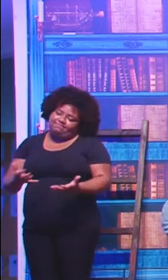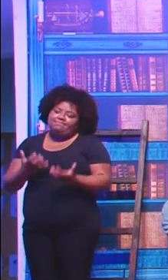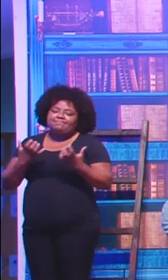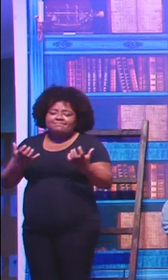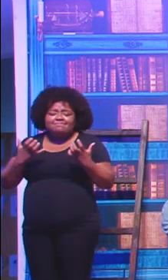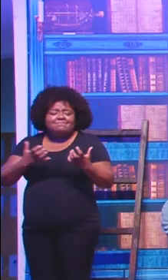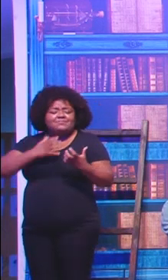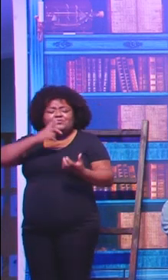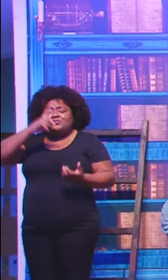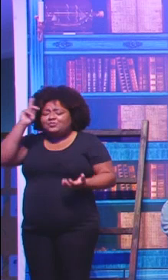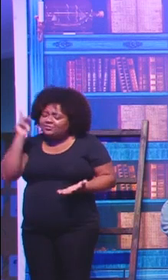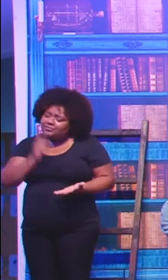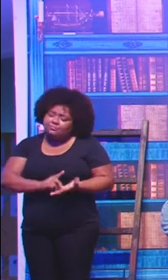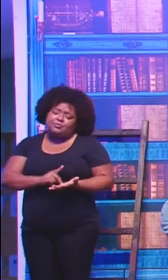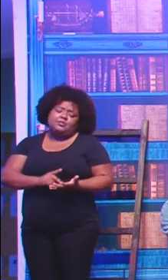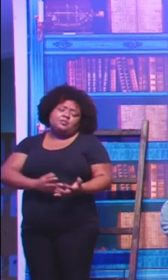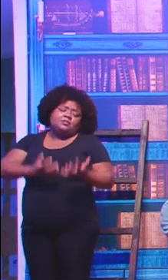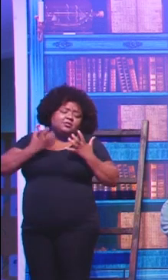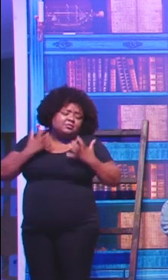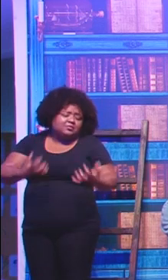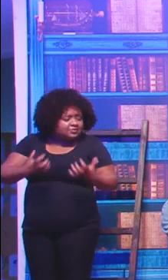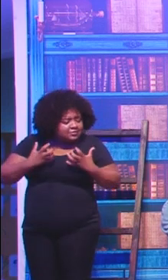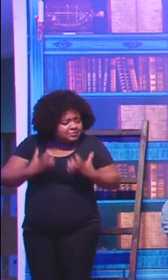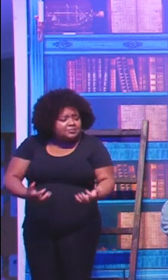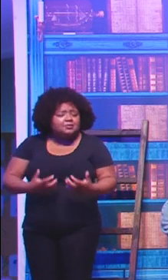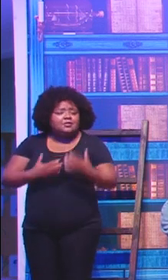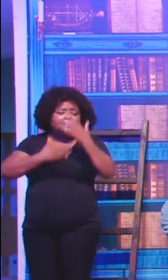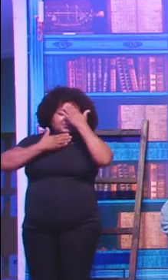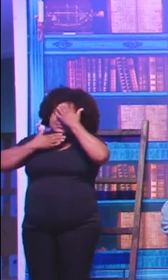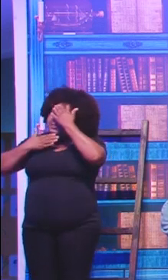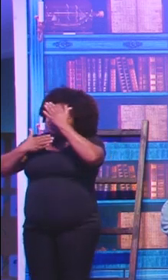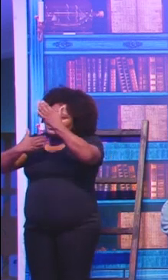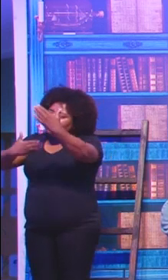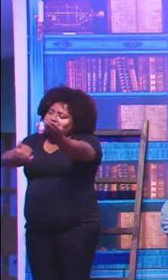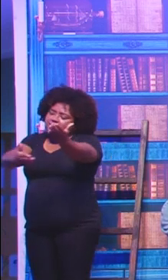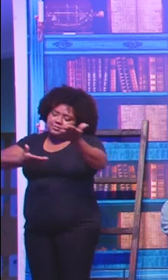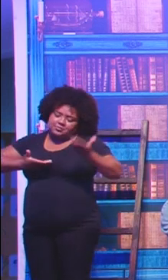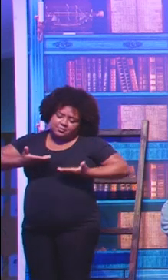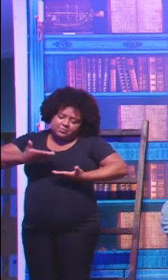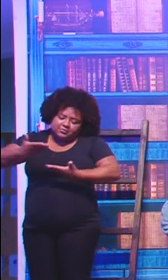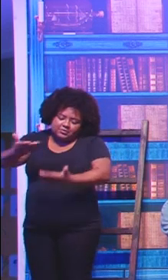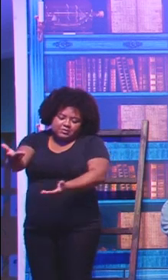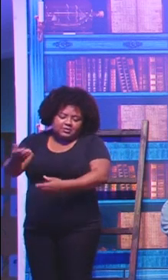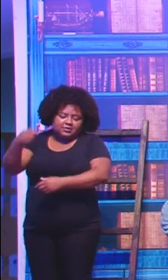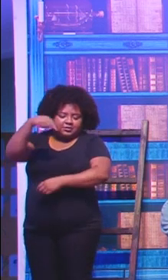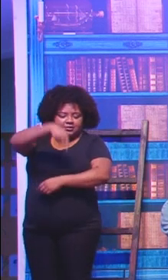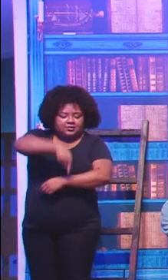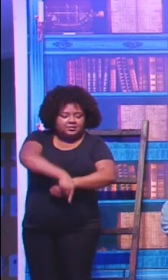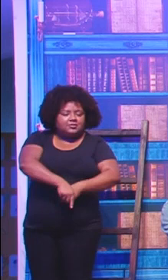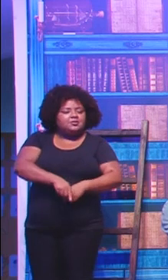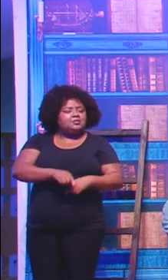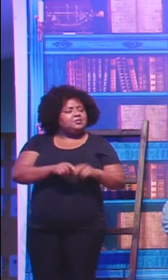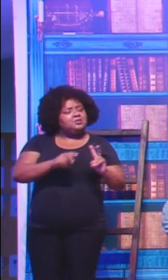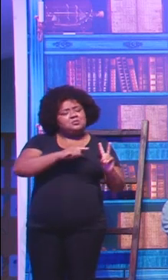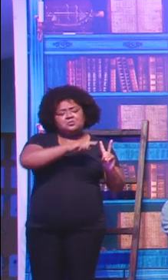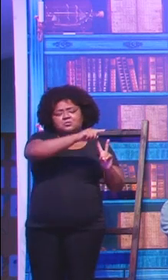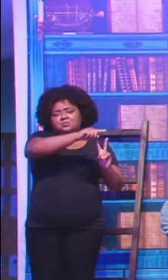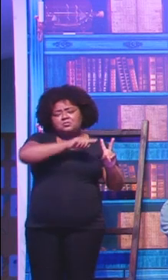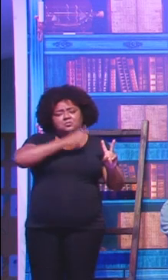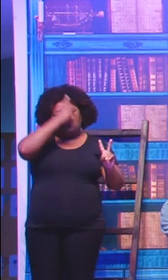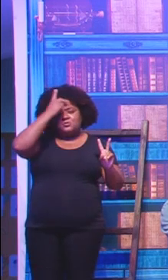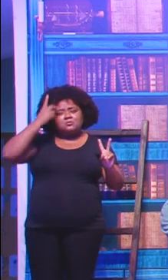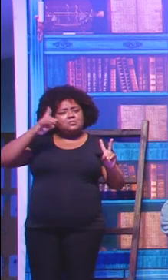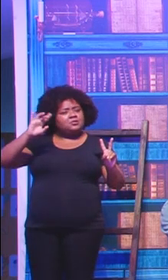de coração, assim, imensamente agradecer por essa oportunidade de estar com essas duas figuras brilhantes,